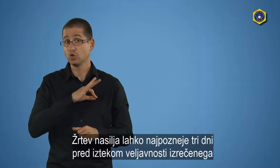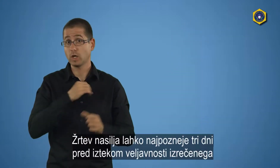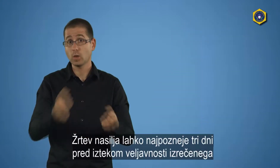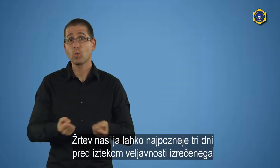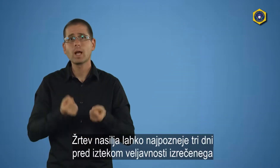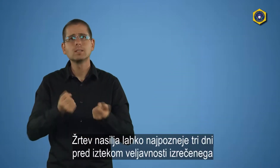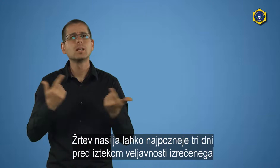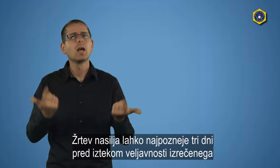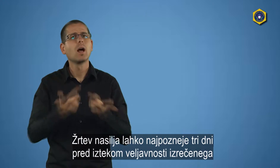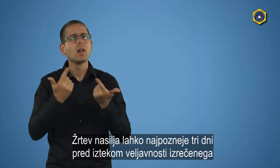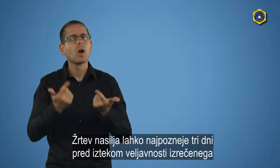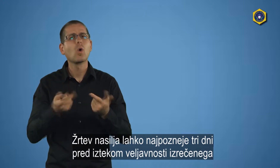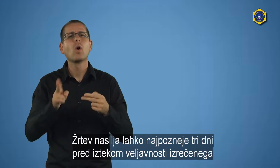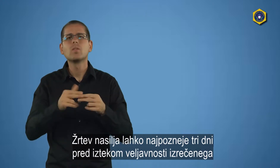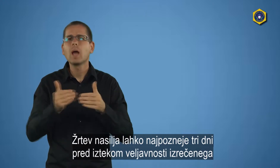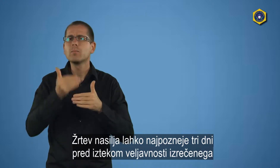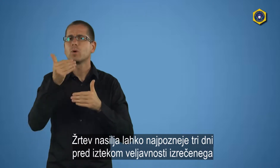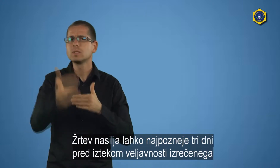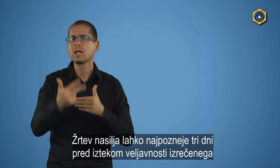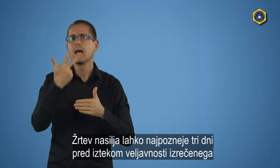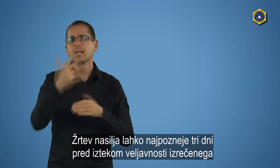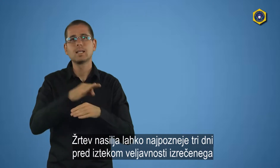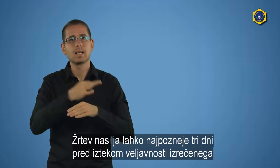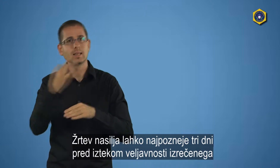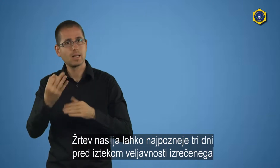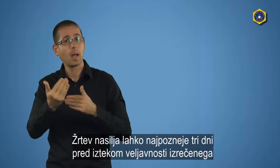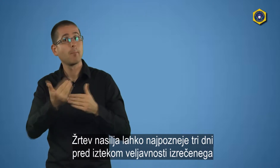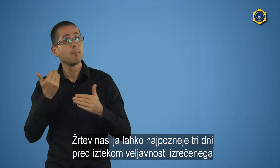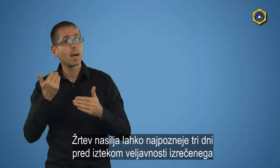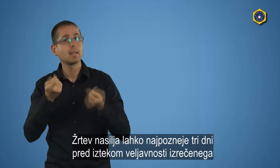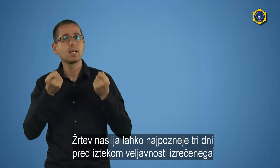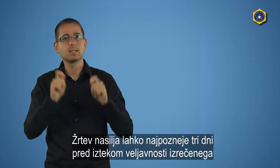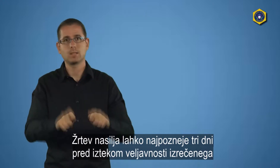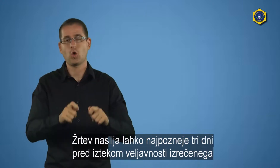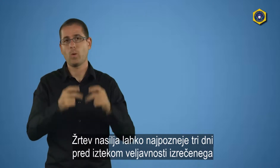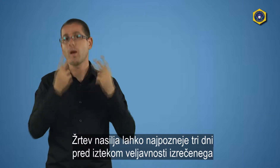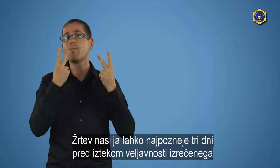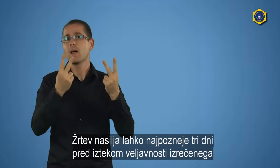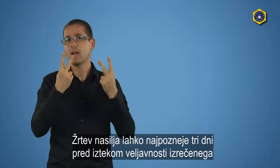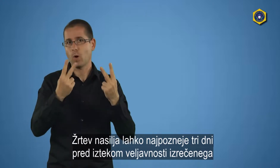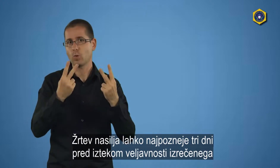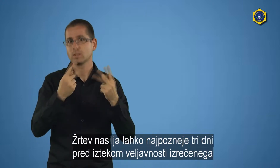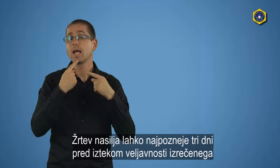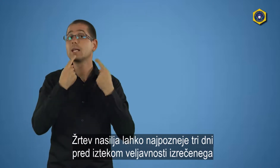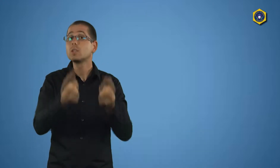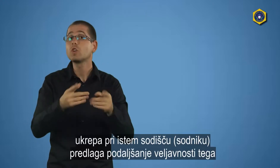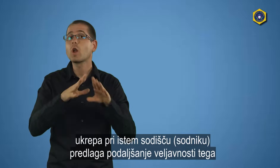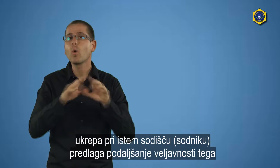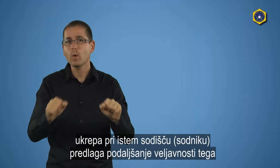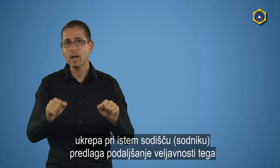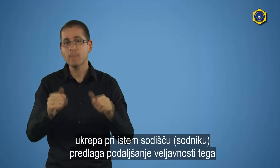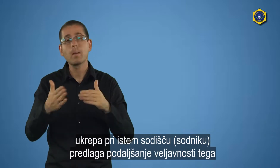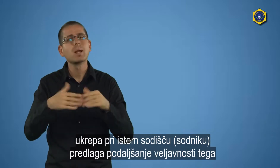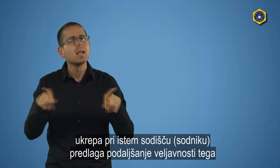Žrtev nasilja lahko najpozneje 3 dni pred iztekom veljavnosti izrečenega ukrepa pri istem sodišču,